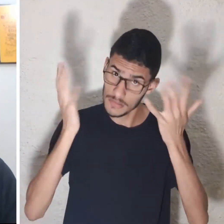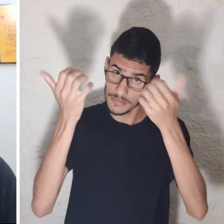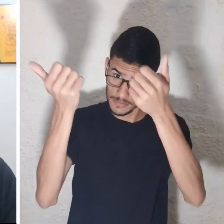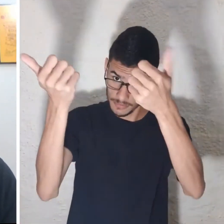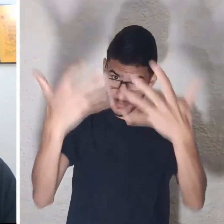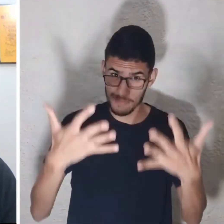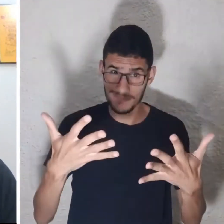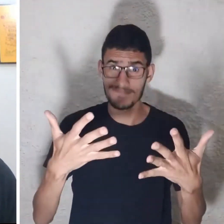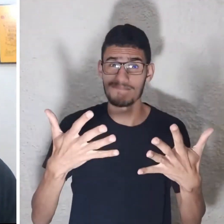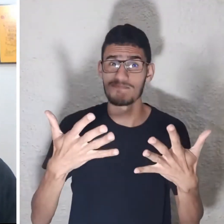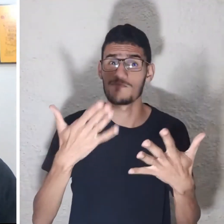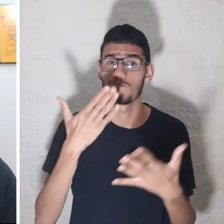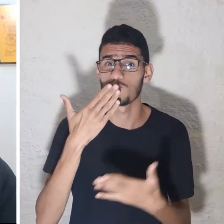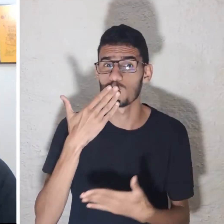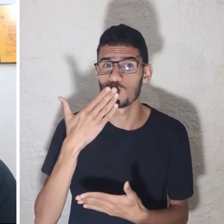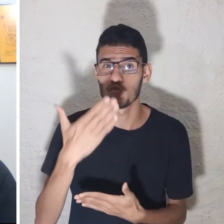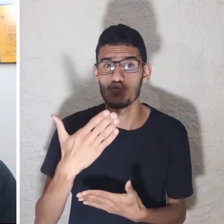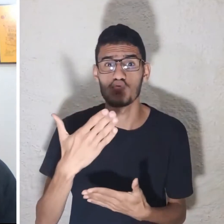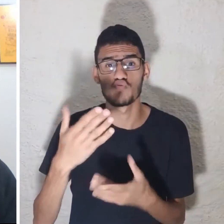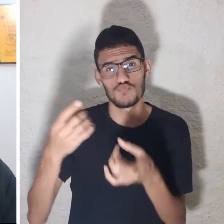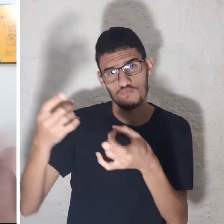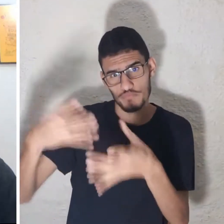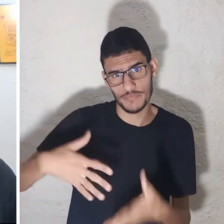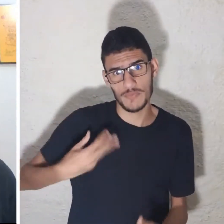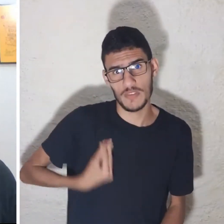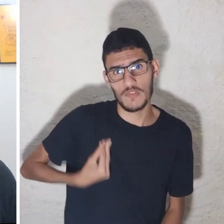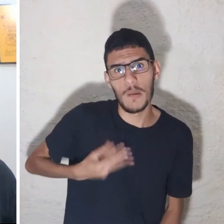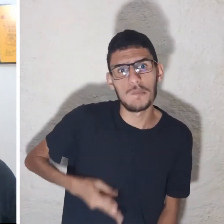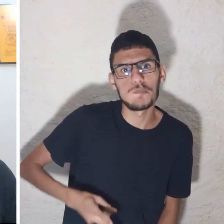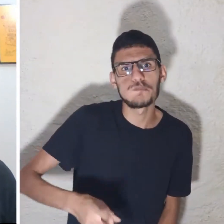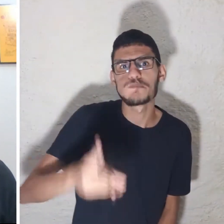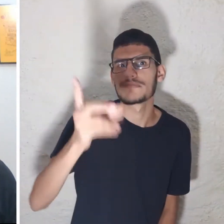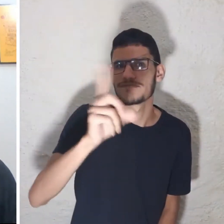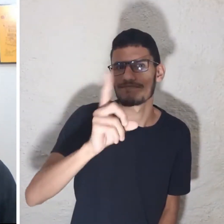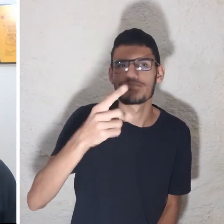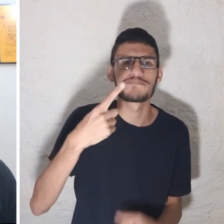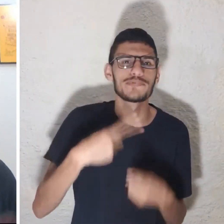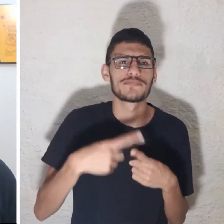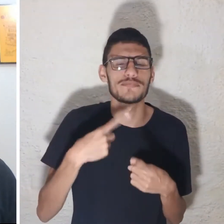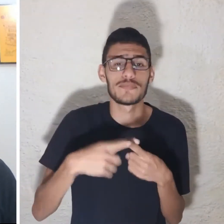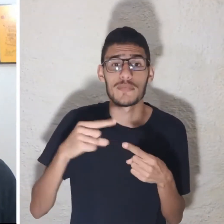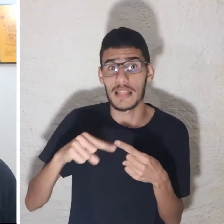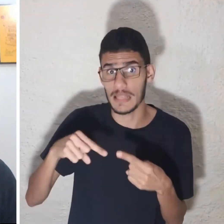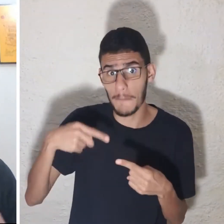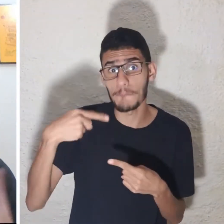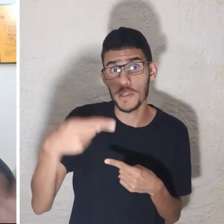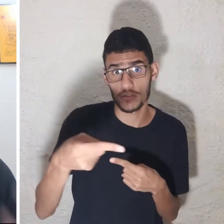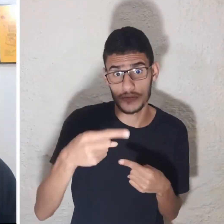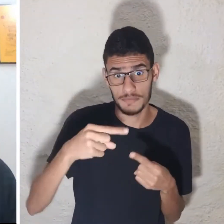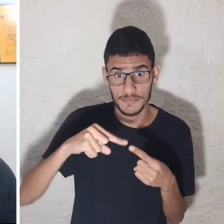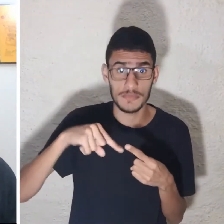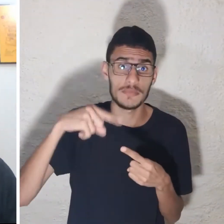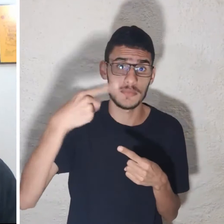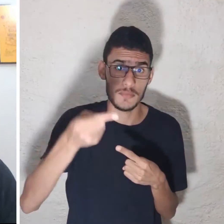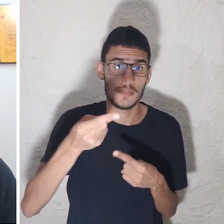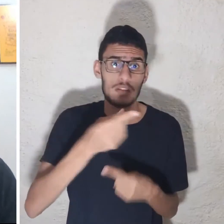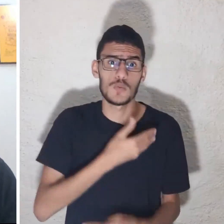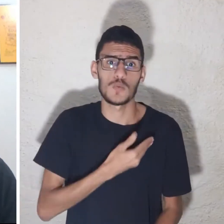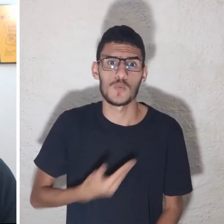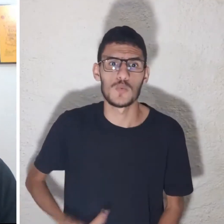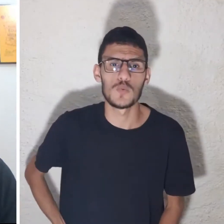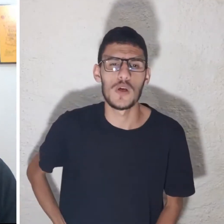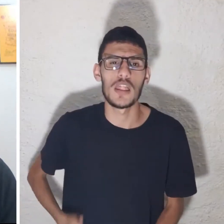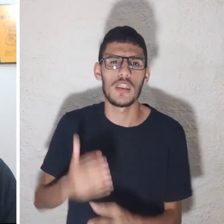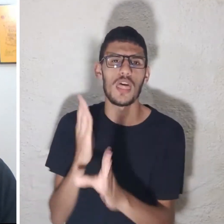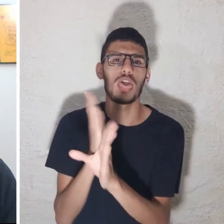como eu já coloquei para vocês, ele abdicou, ele não ficou até o fim da sua vida governando. Por quê? Porque logo o